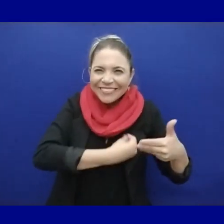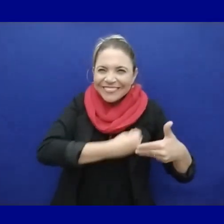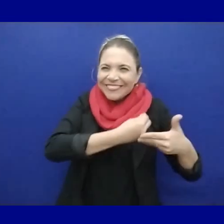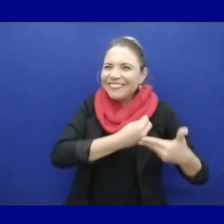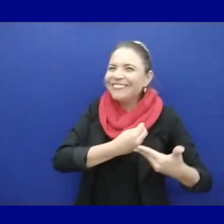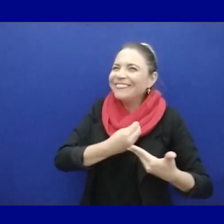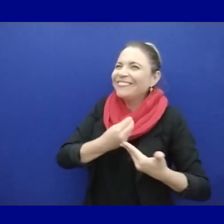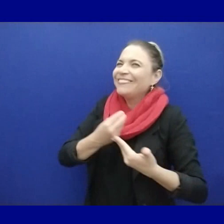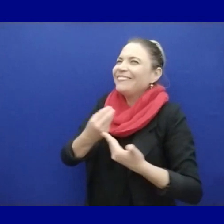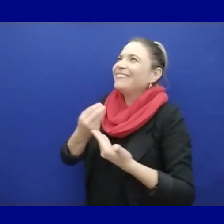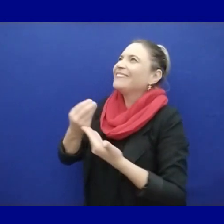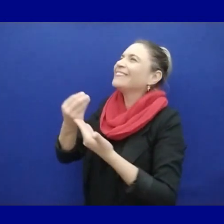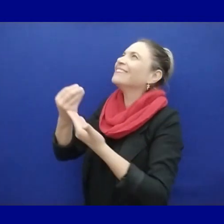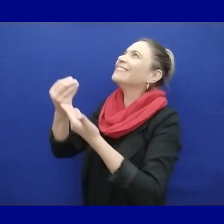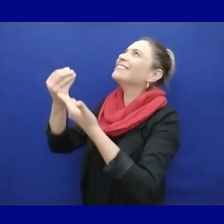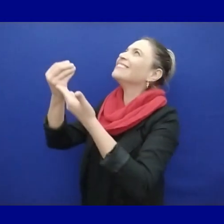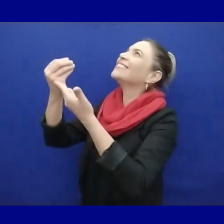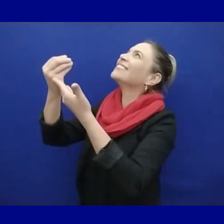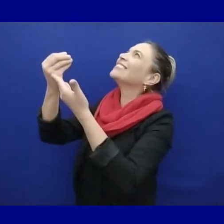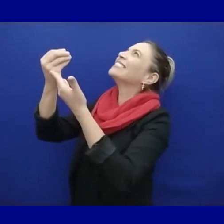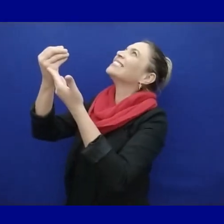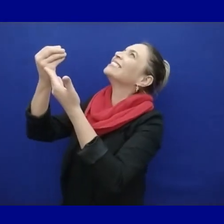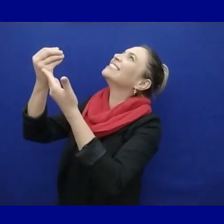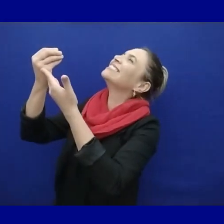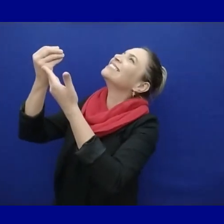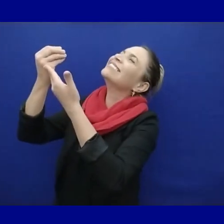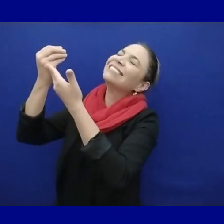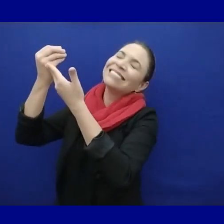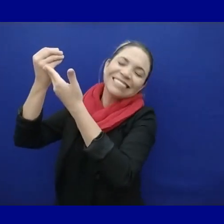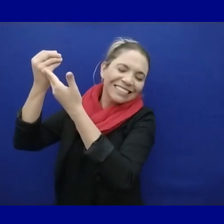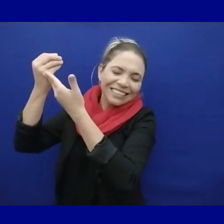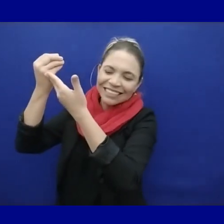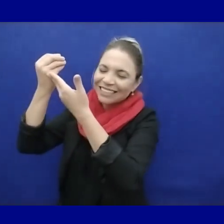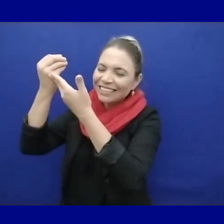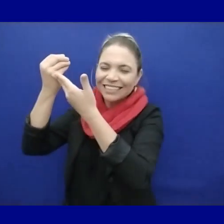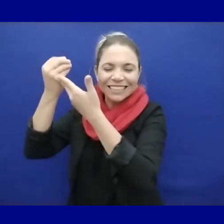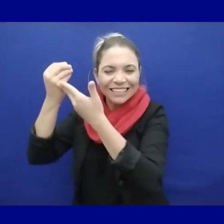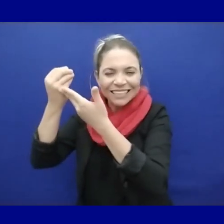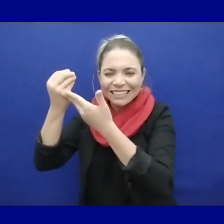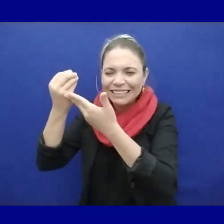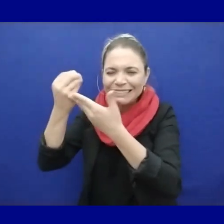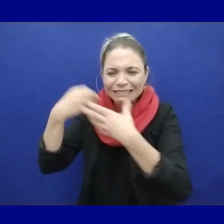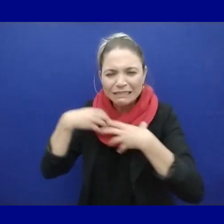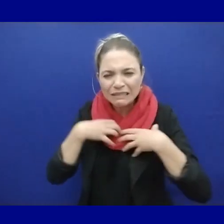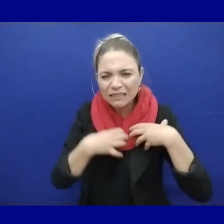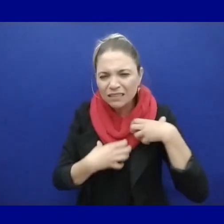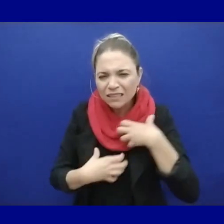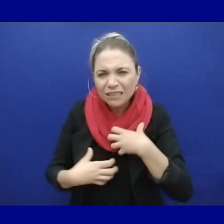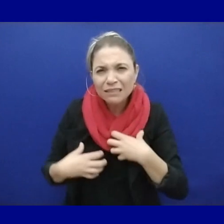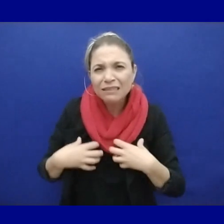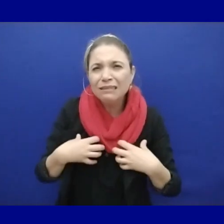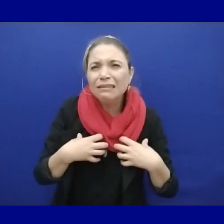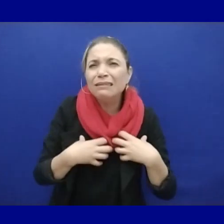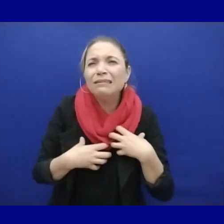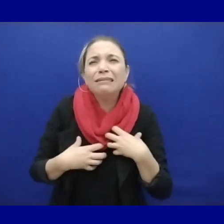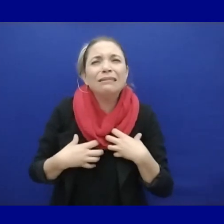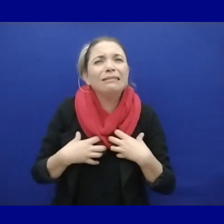entregamos nas mãos do Senhor, toda